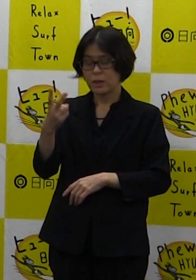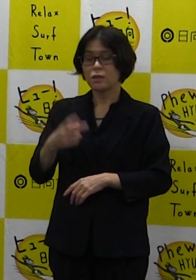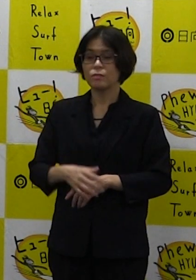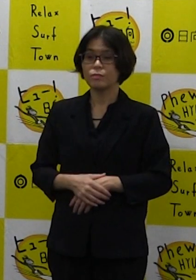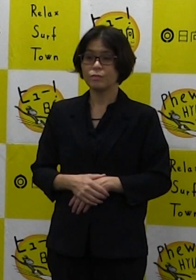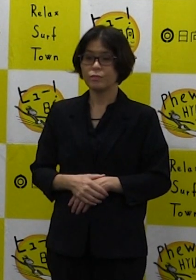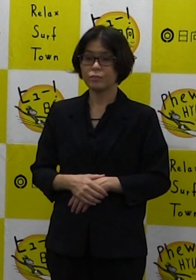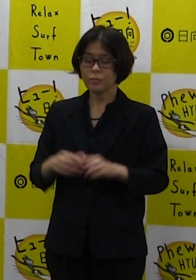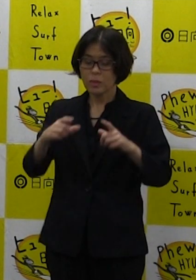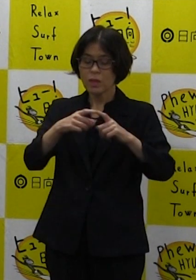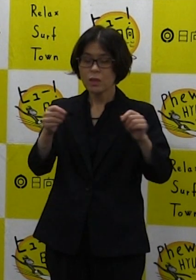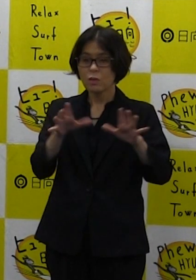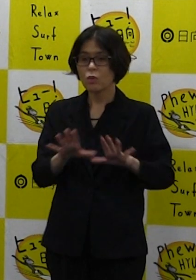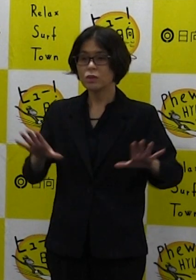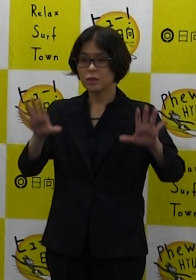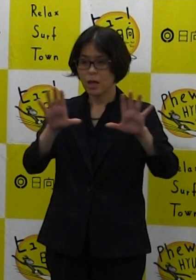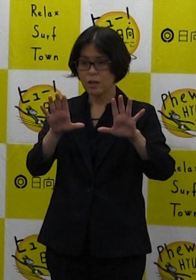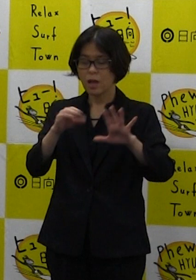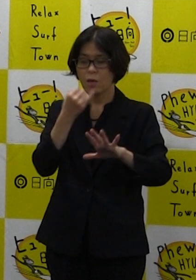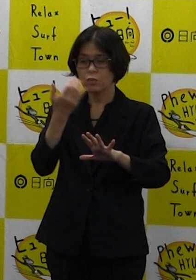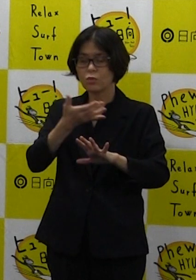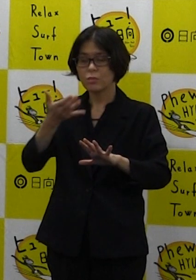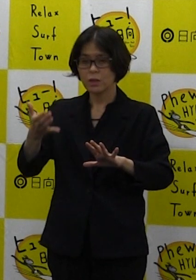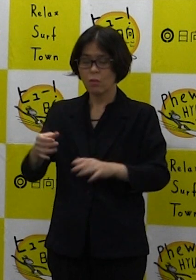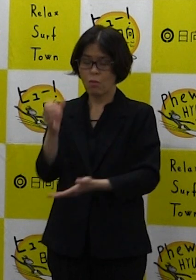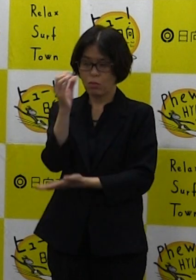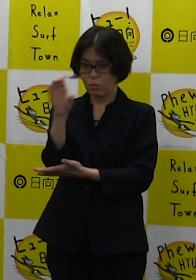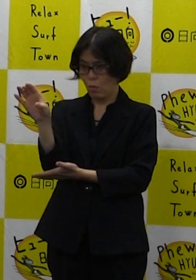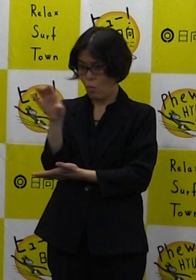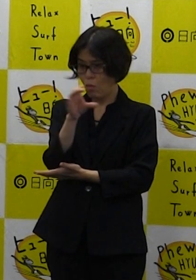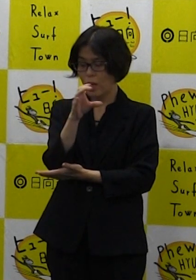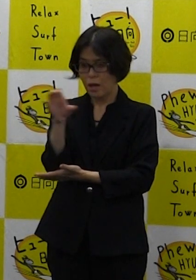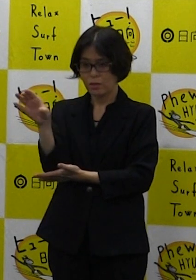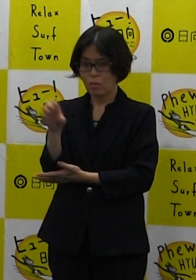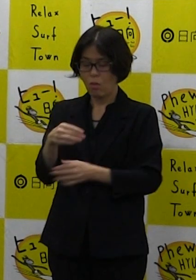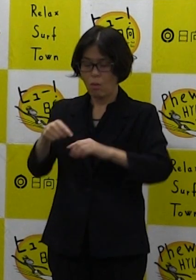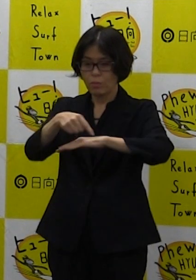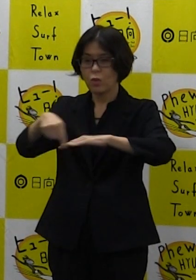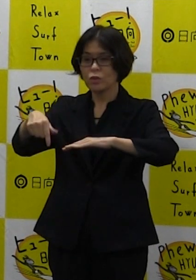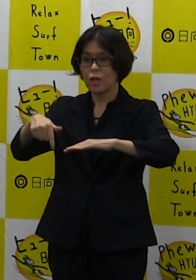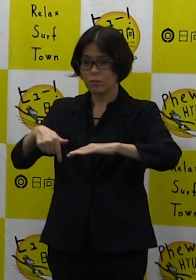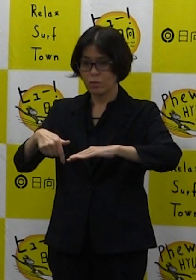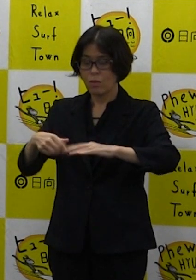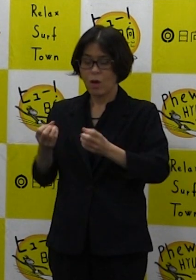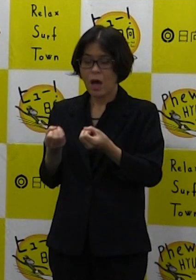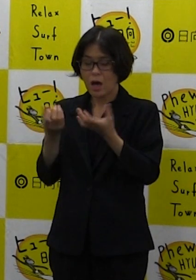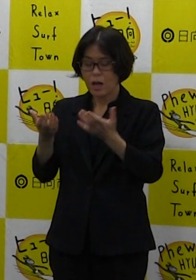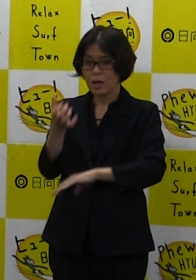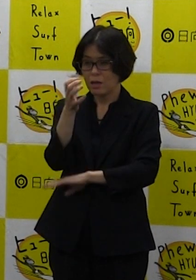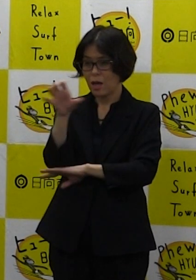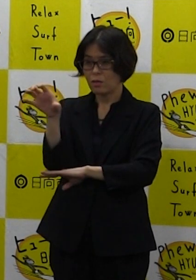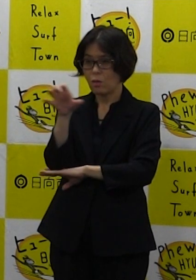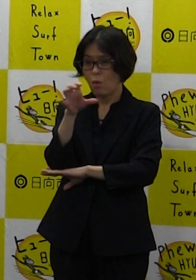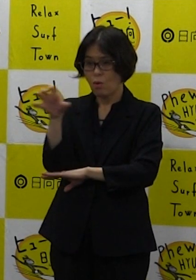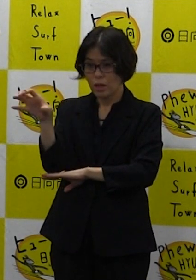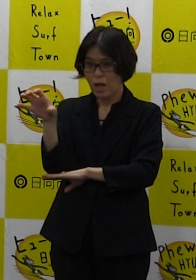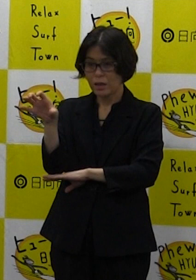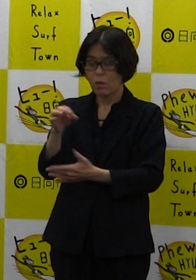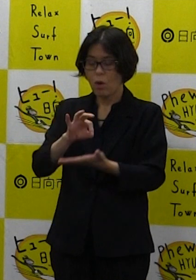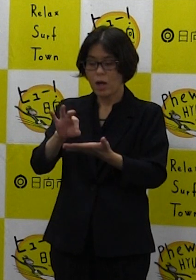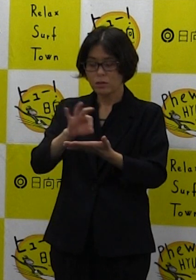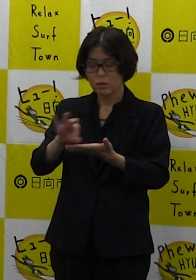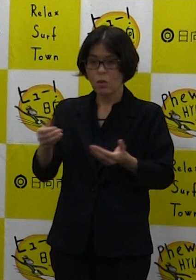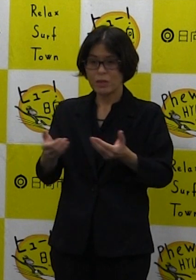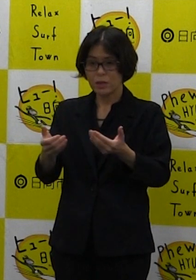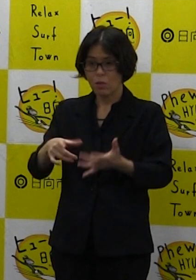日本財団海と東大プロジェクト新たな東大利活用モデル事業の採択についてです